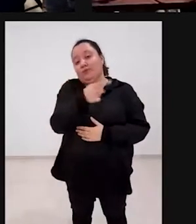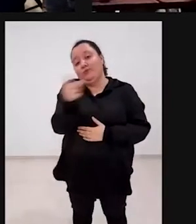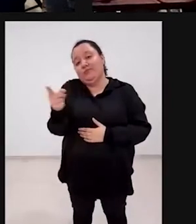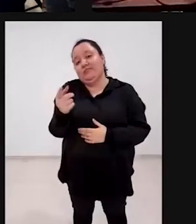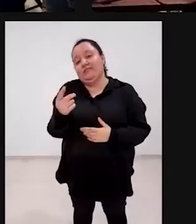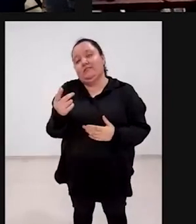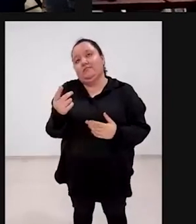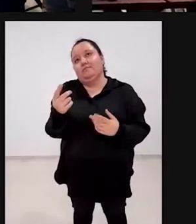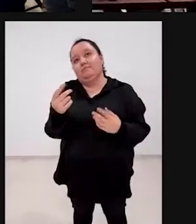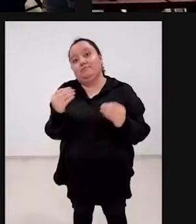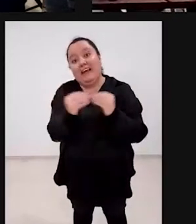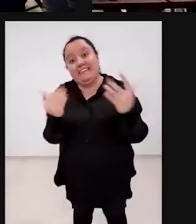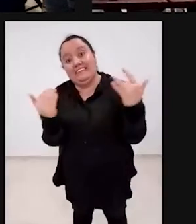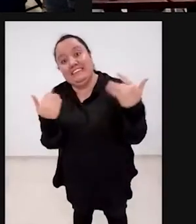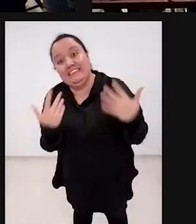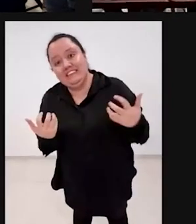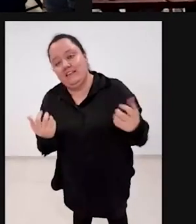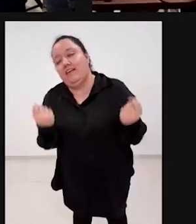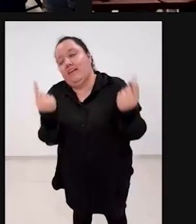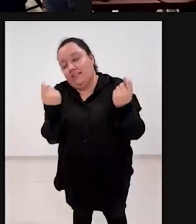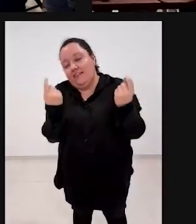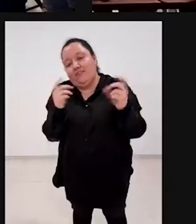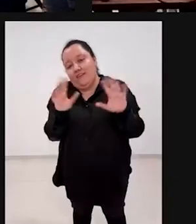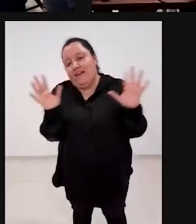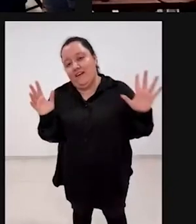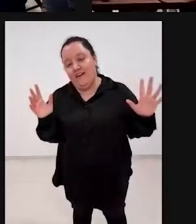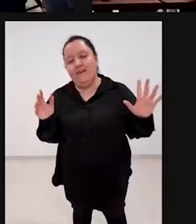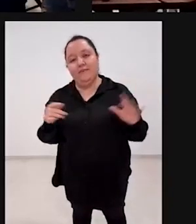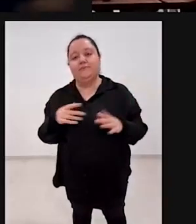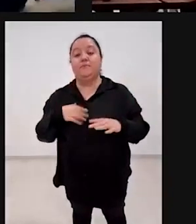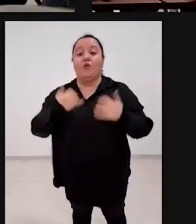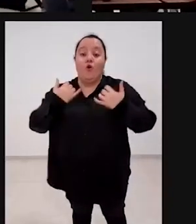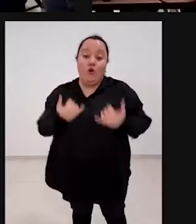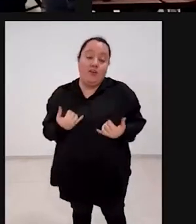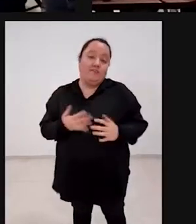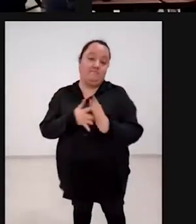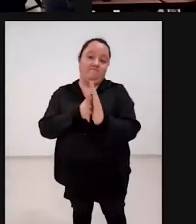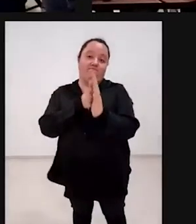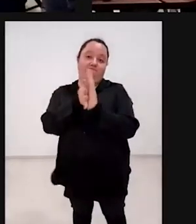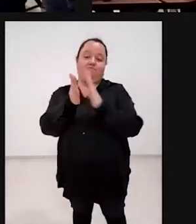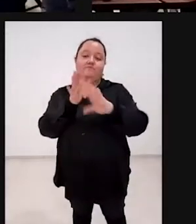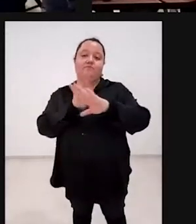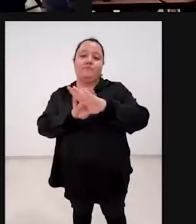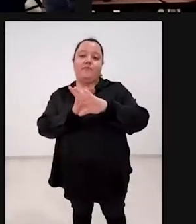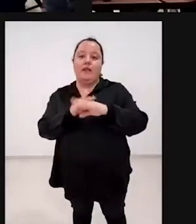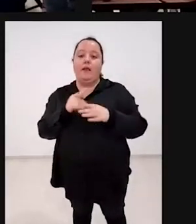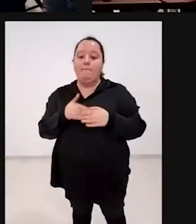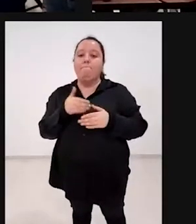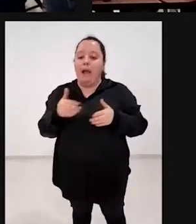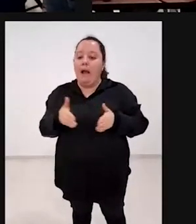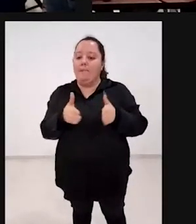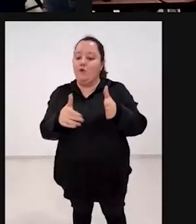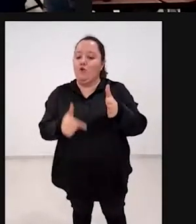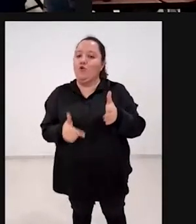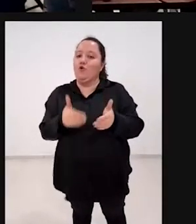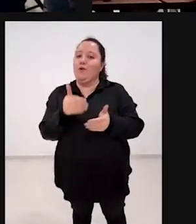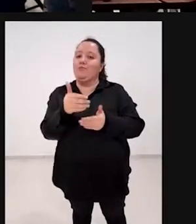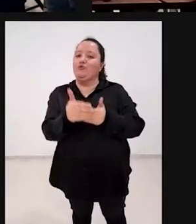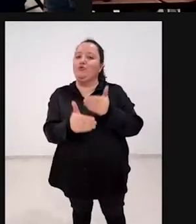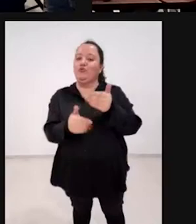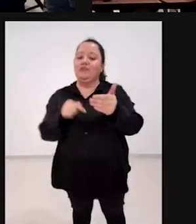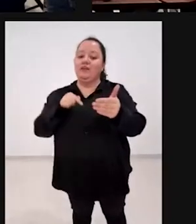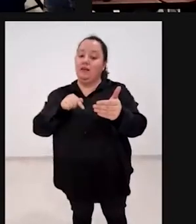más lo que necesitamos haciendo hoy es que vamos en ese camino y que vamos muy bien